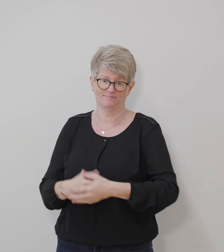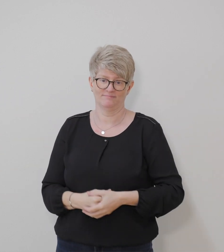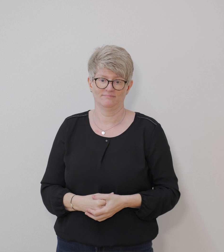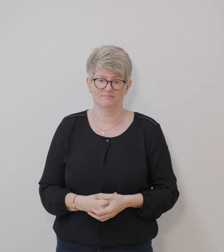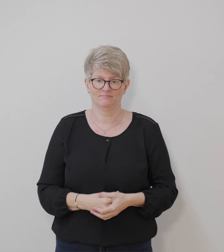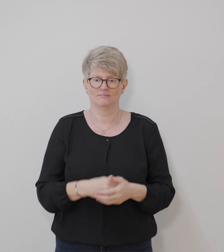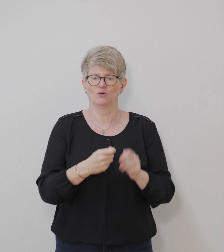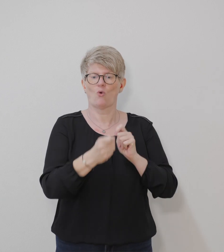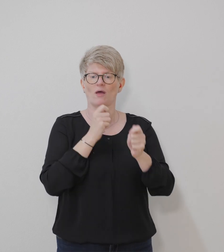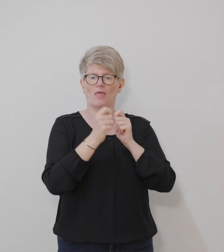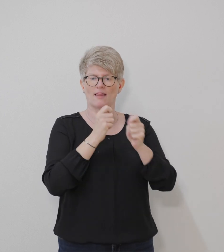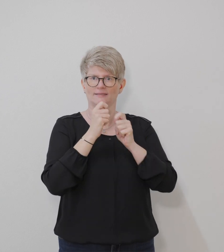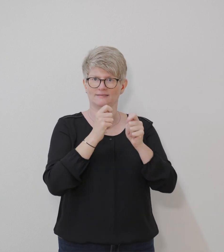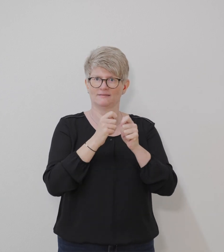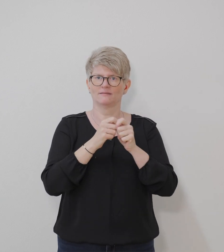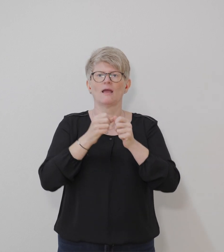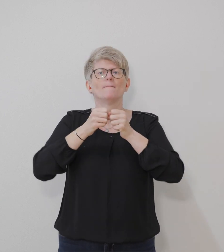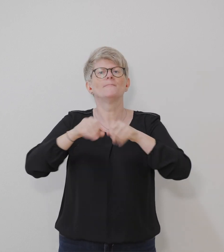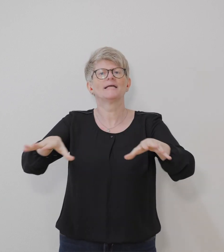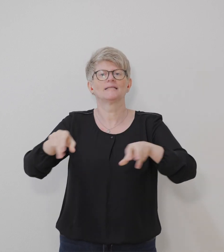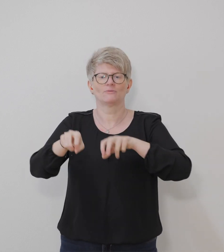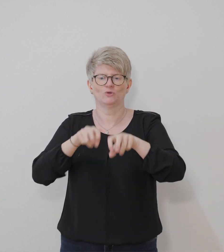trennen von bloßer Lust am Schauen.